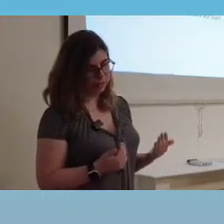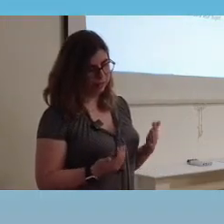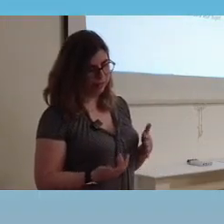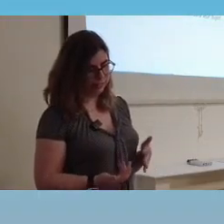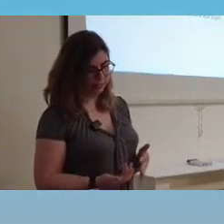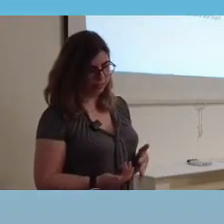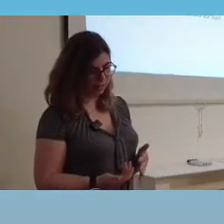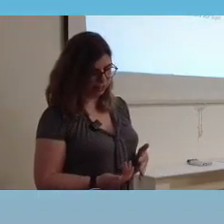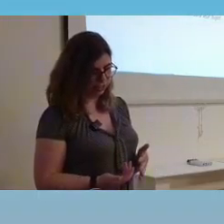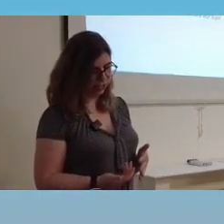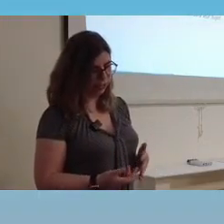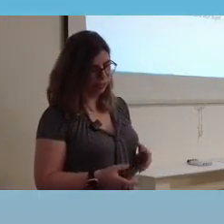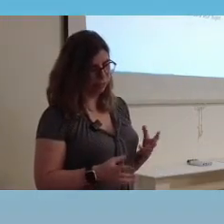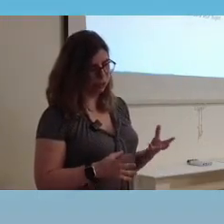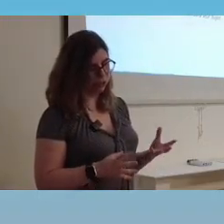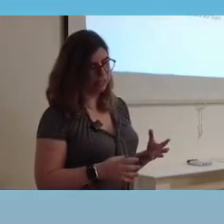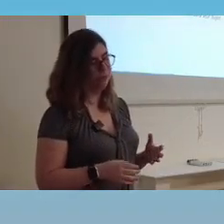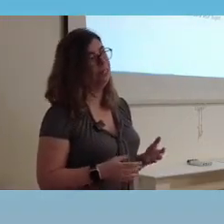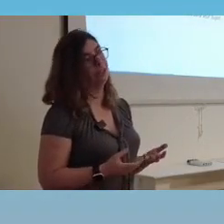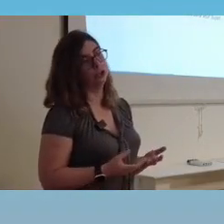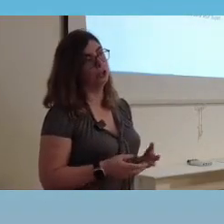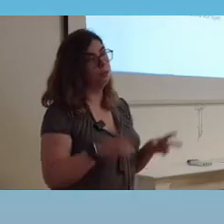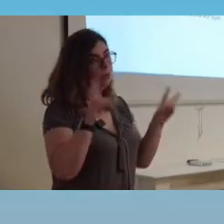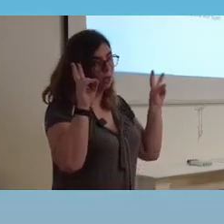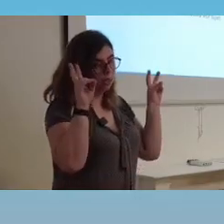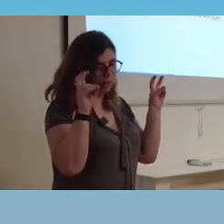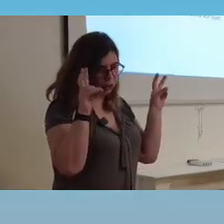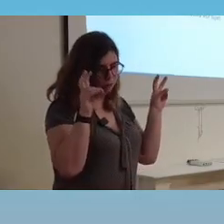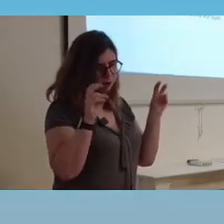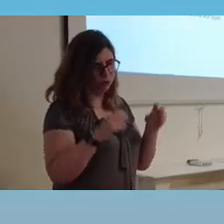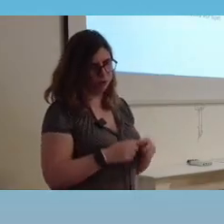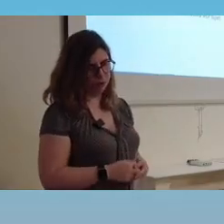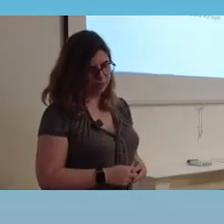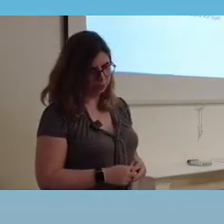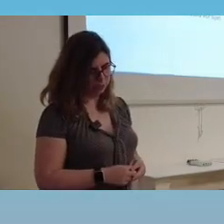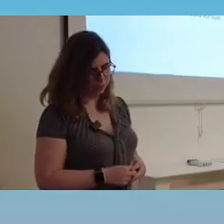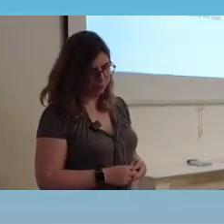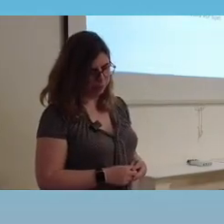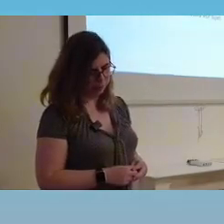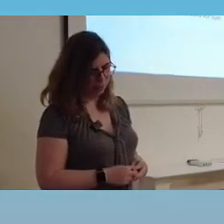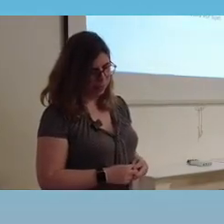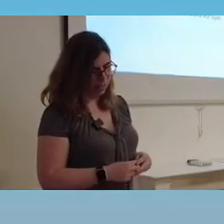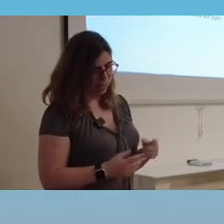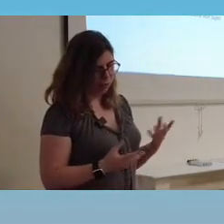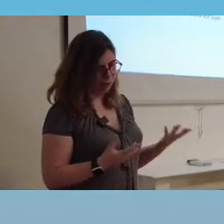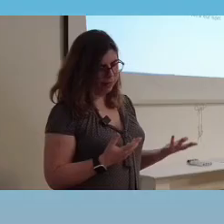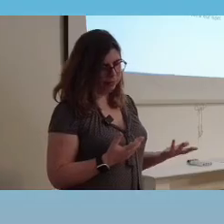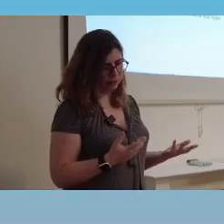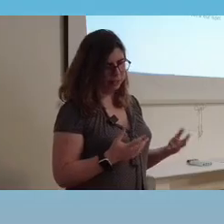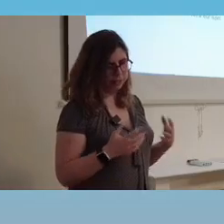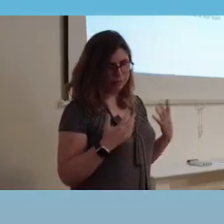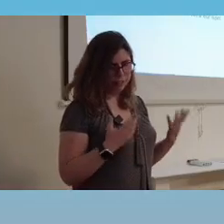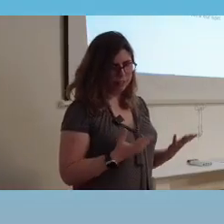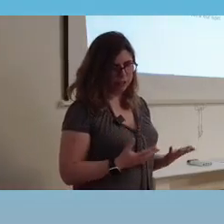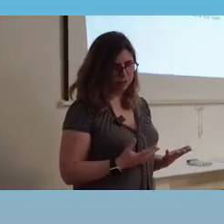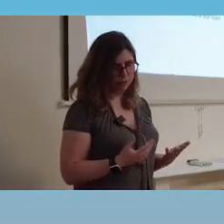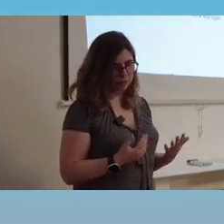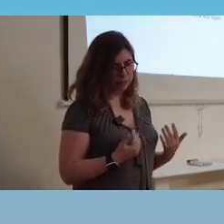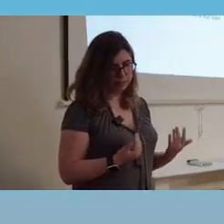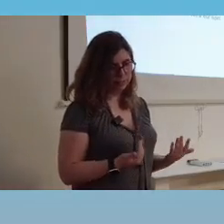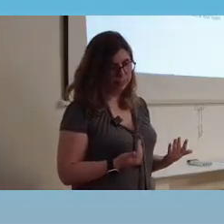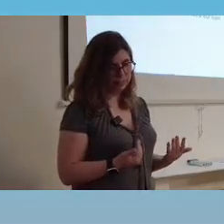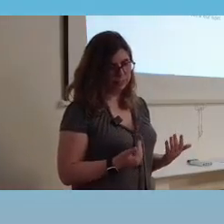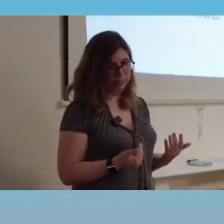en design et ingénierie qui prototypent des solutions innovantes pour les personnes handicapées. Et en fait, c'est une